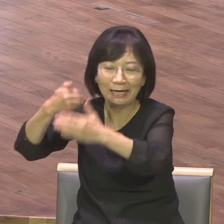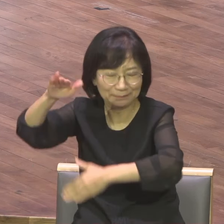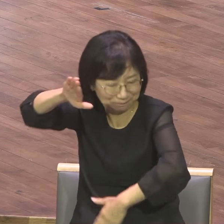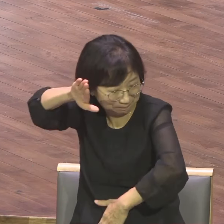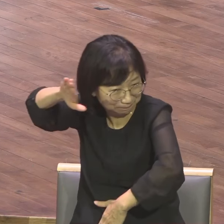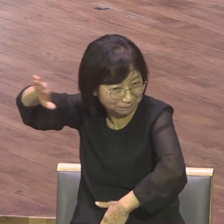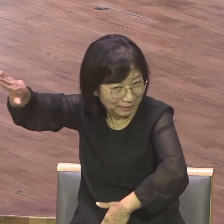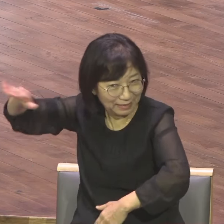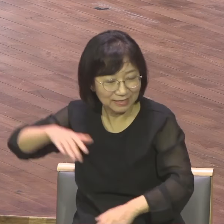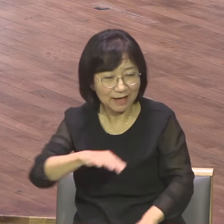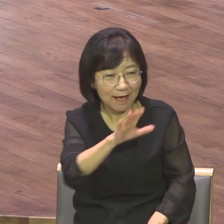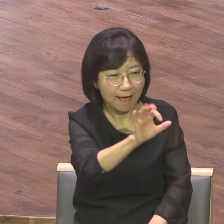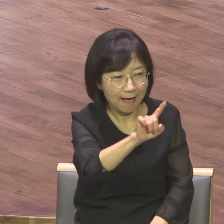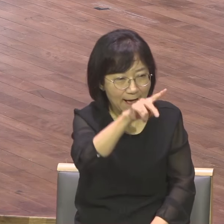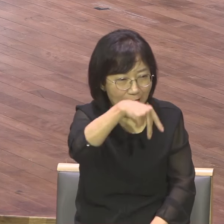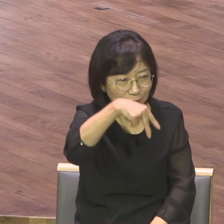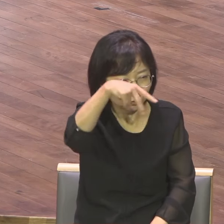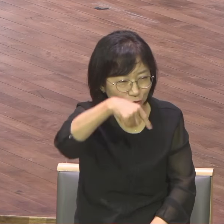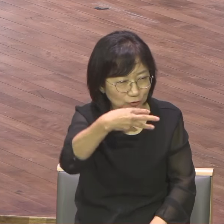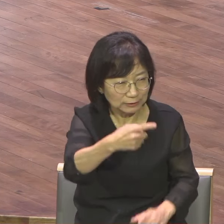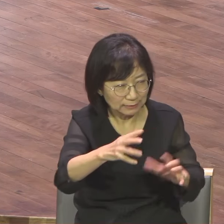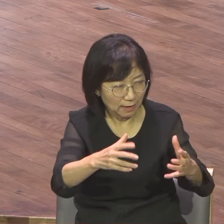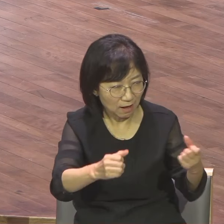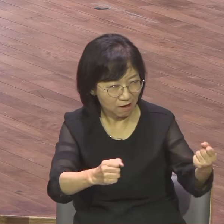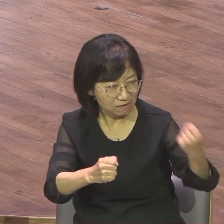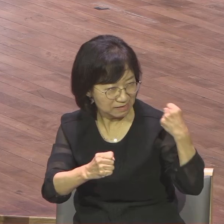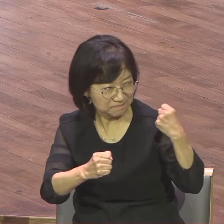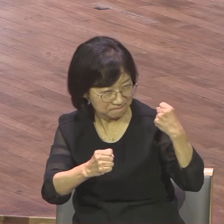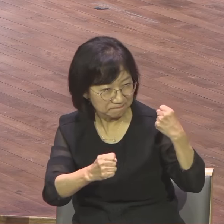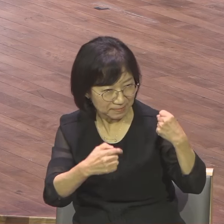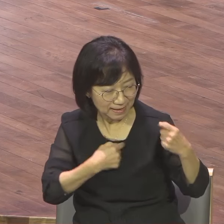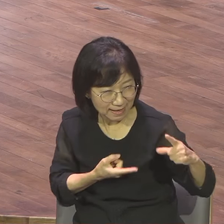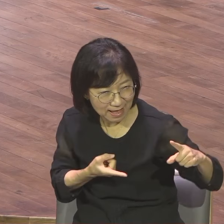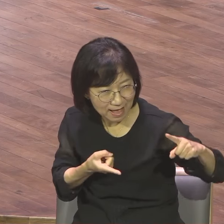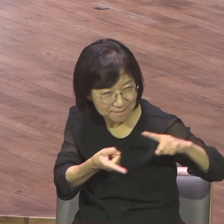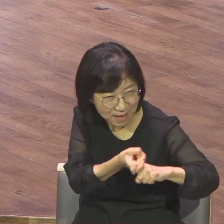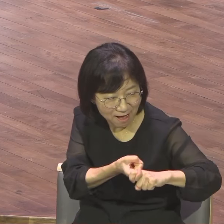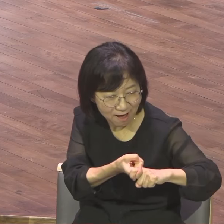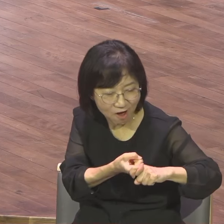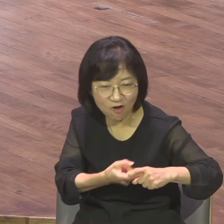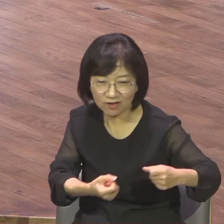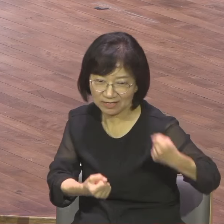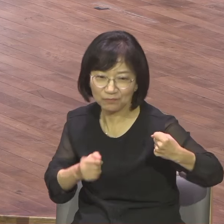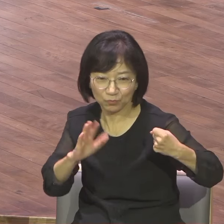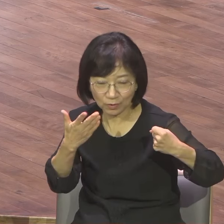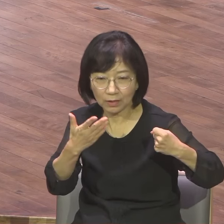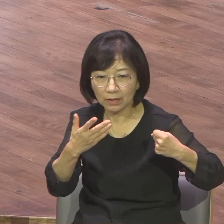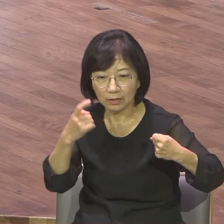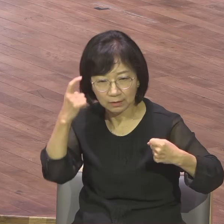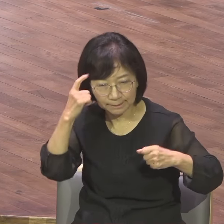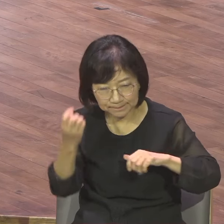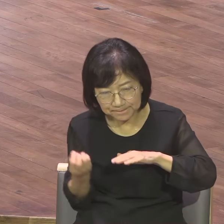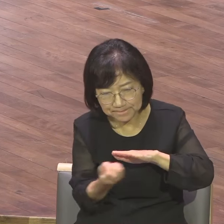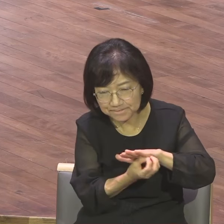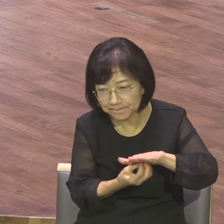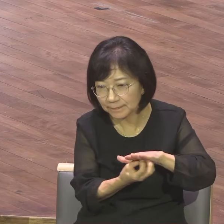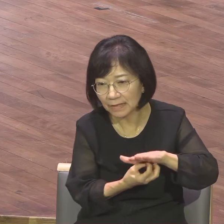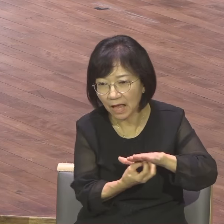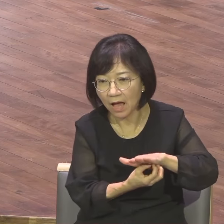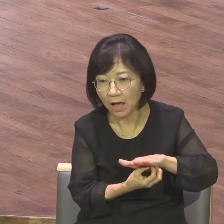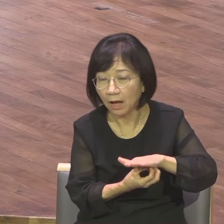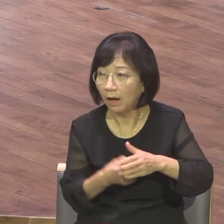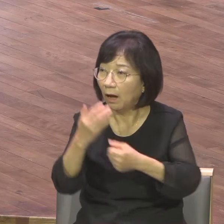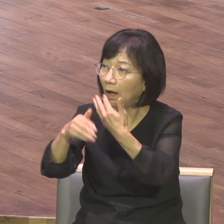있었어요. 아수르와 손잡고. 뭡니까? 완전히 불신앙적인 인본주의적인 삶의